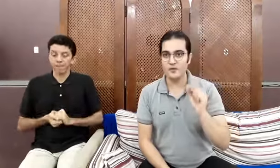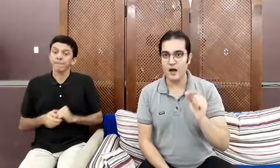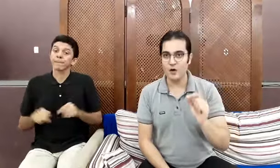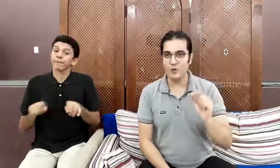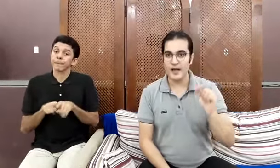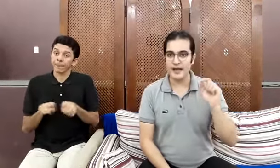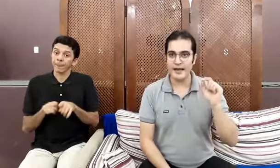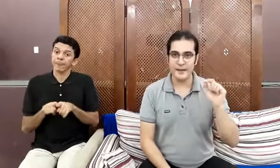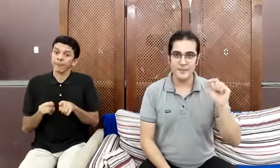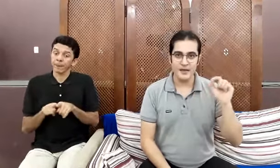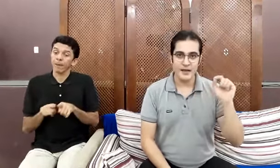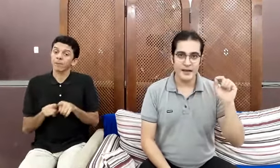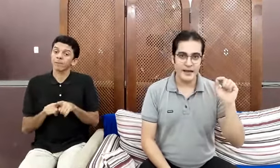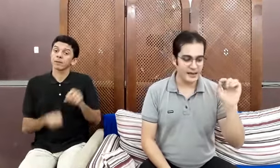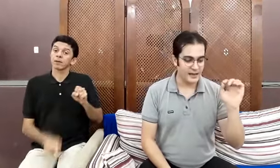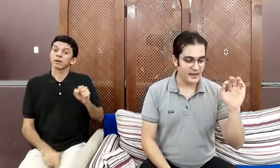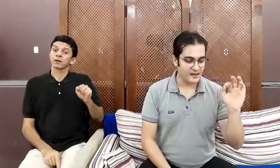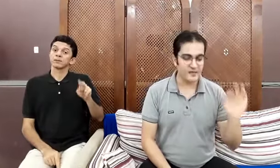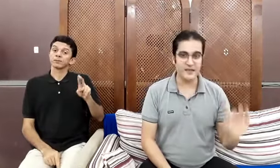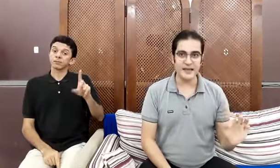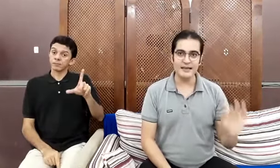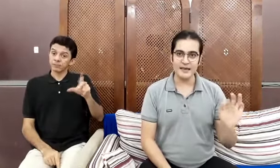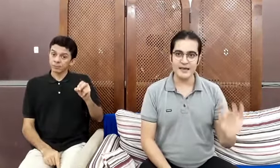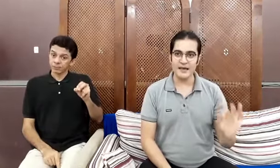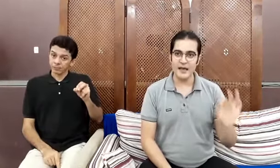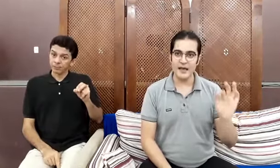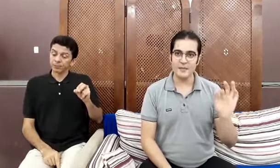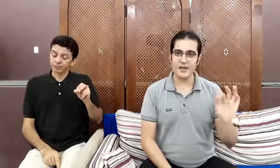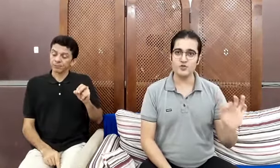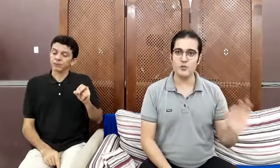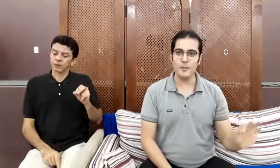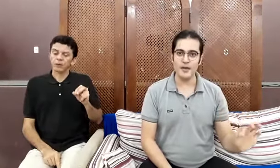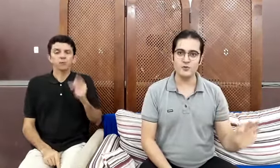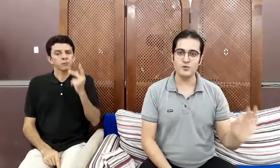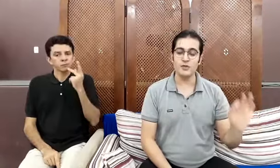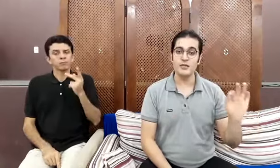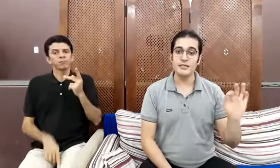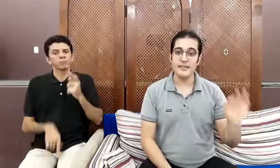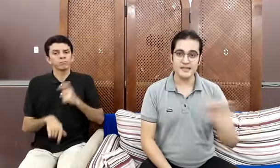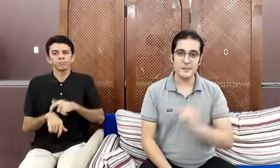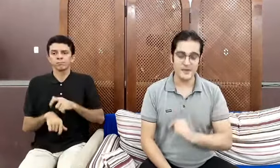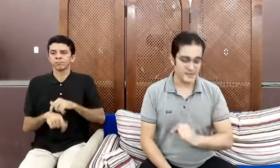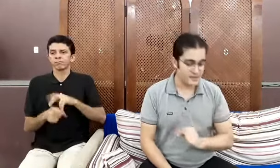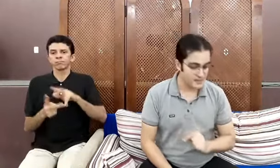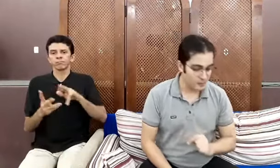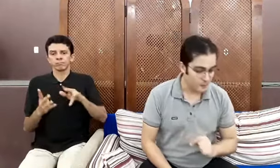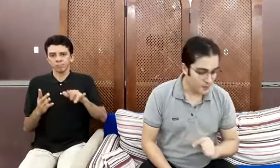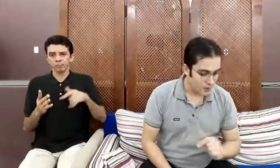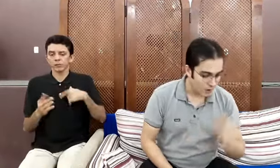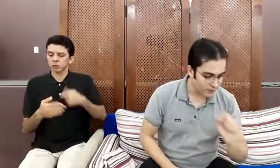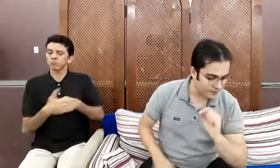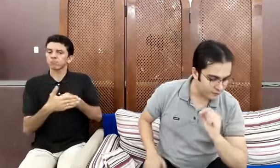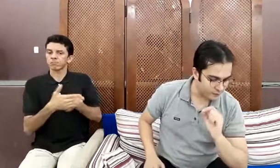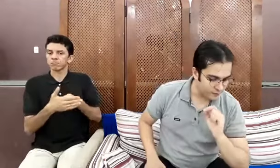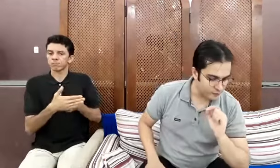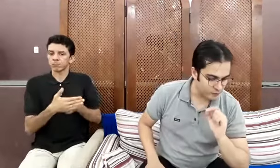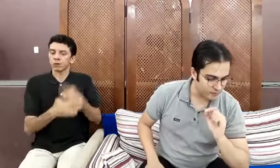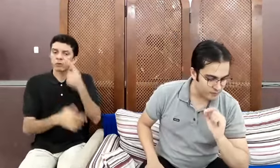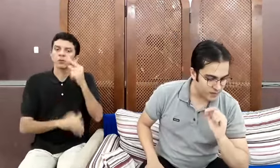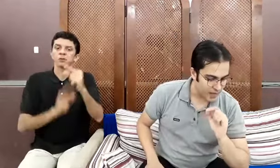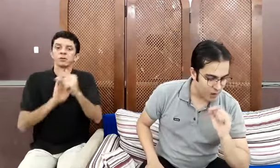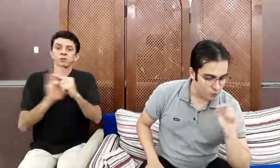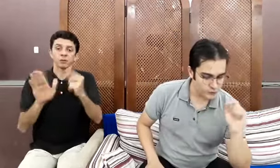de Saulo ela é citada aqui em mais de um momento nessa perseguição. Olha o que ele diz no verso